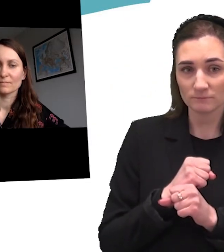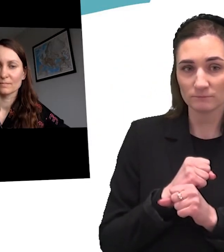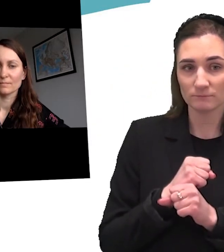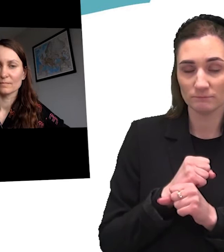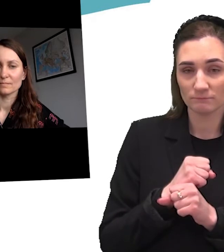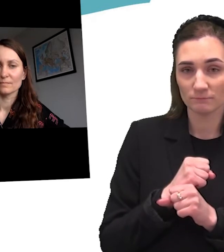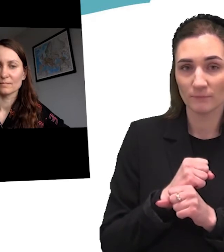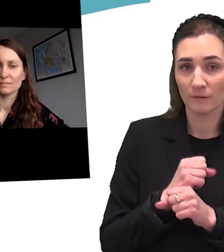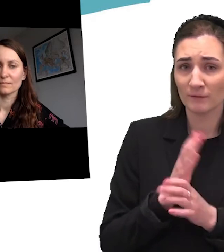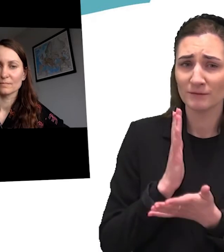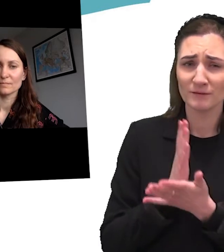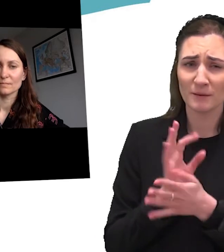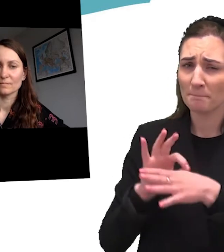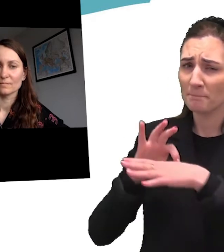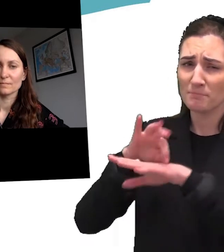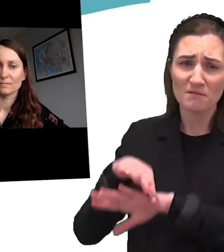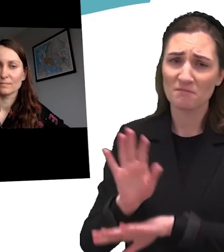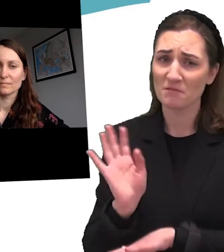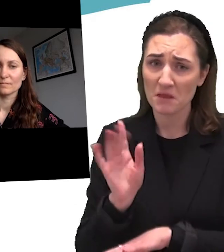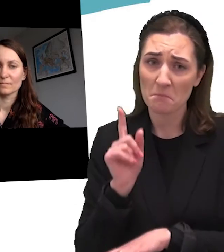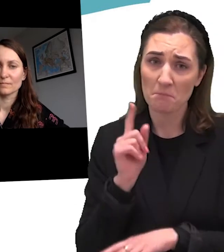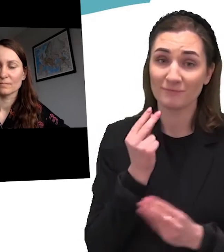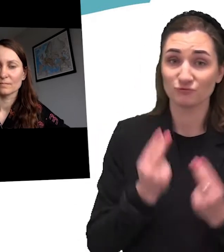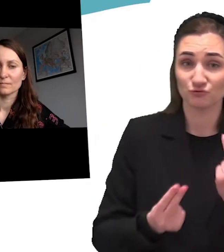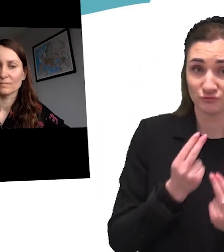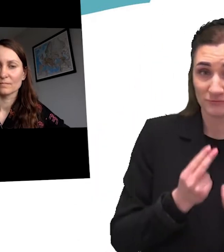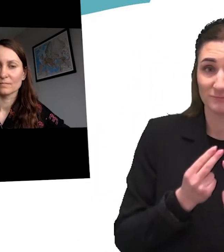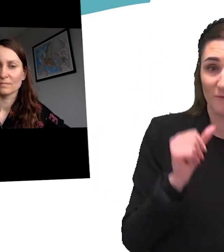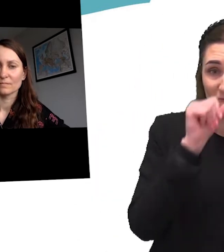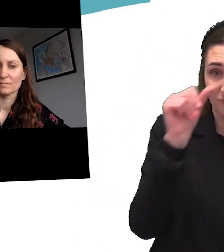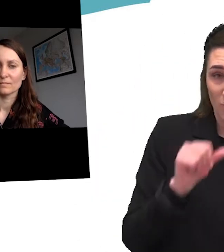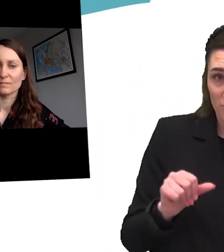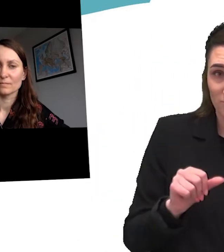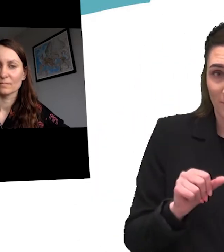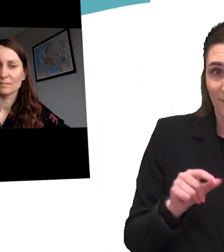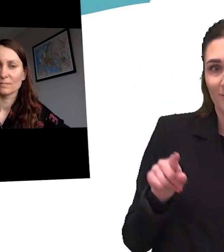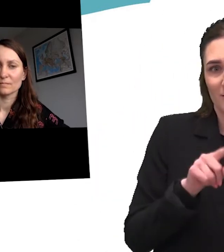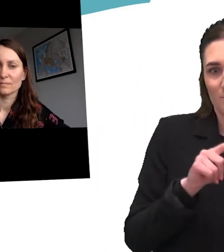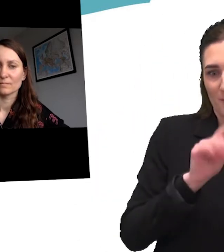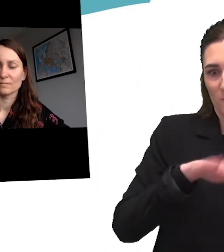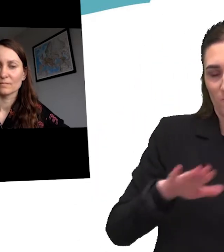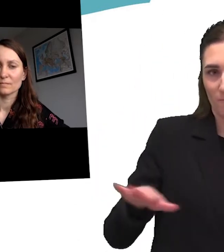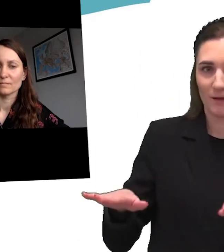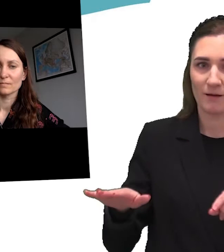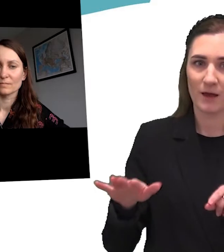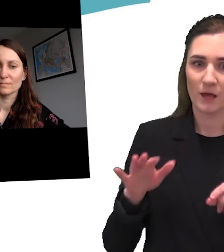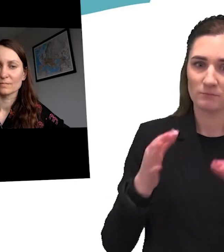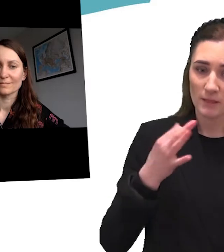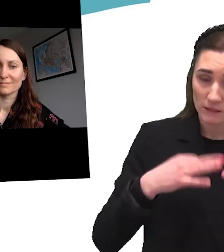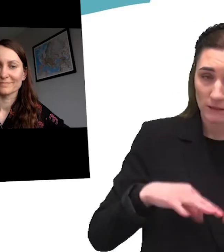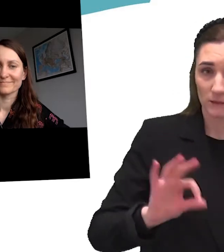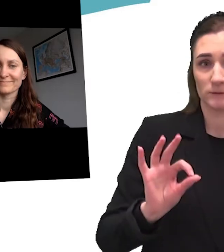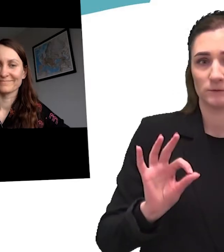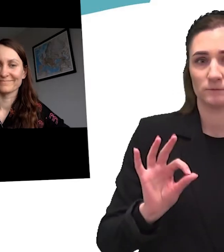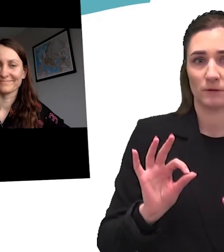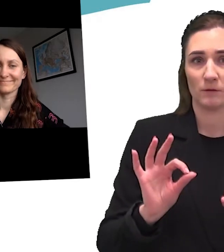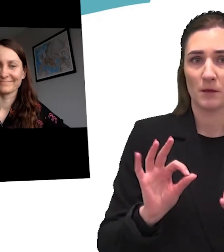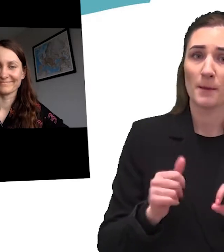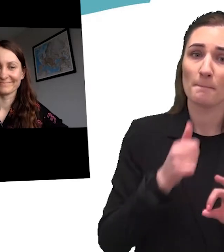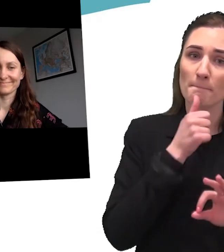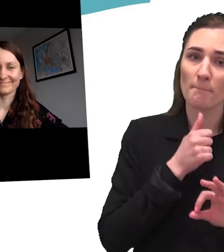pasidaryti. Per žaidį, kai tai einama, ne per jėgą, bet per žaidimą, tada ir tie konservatoriai, jie visai